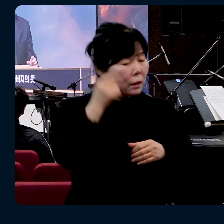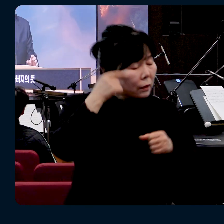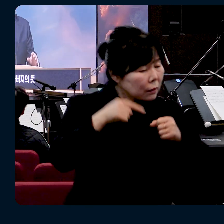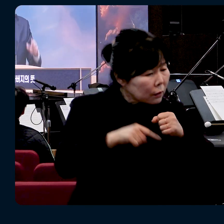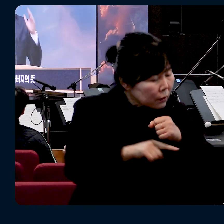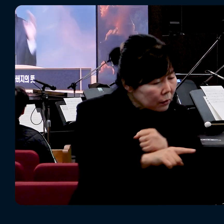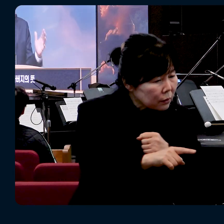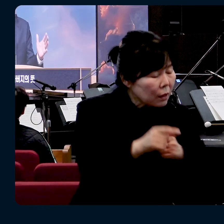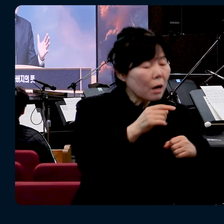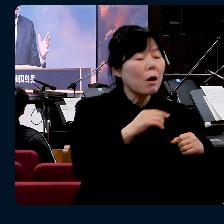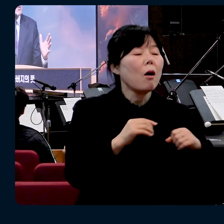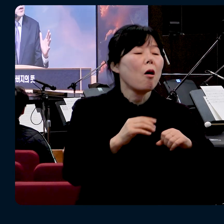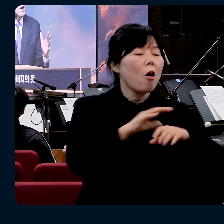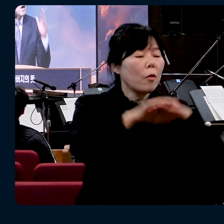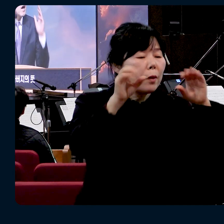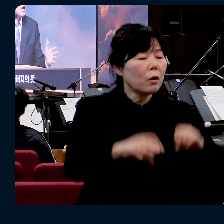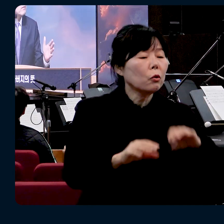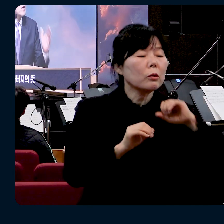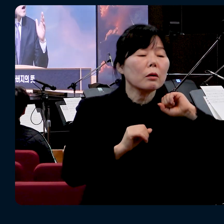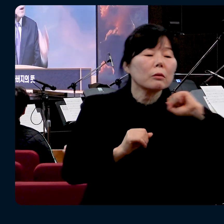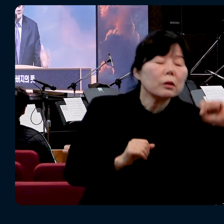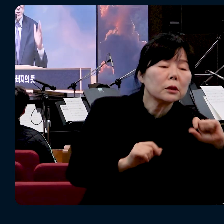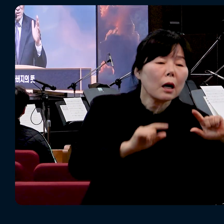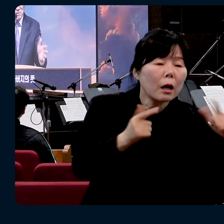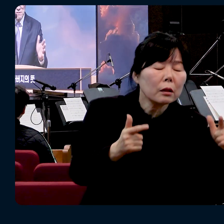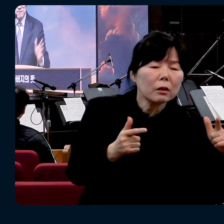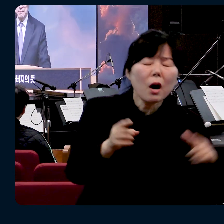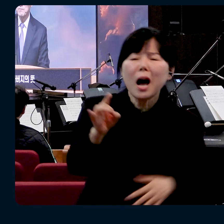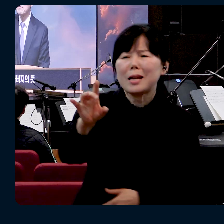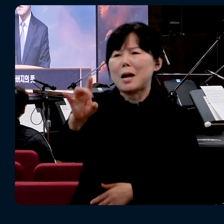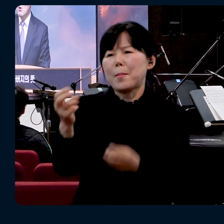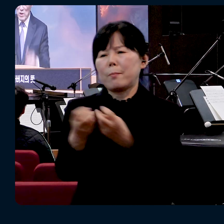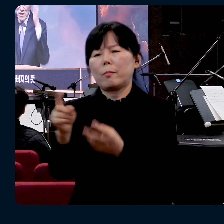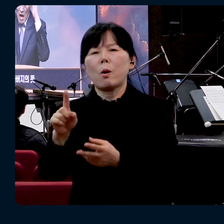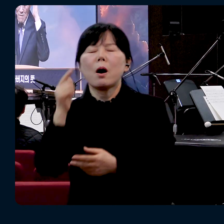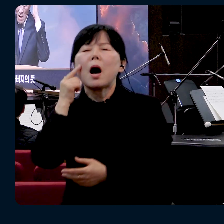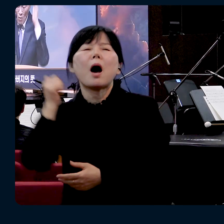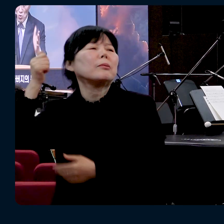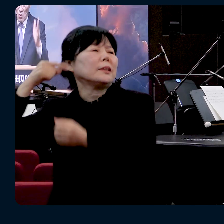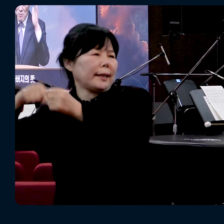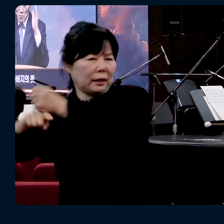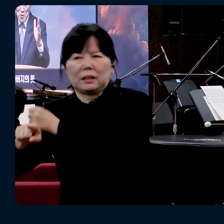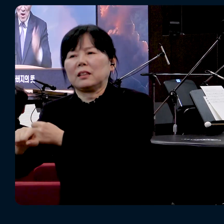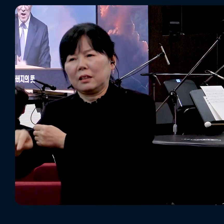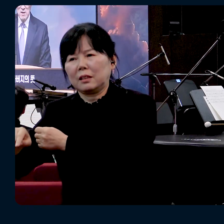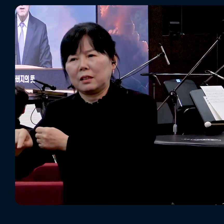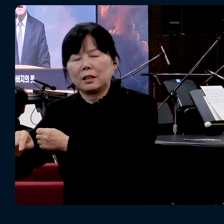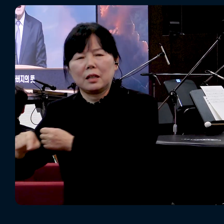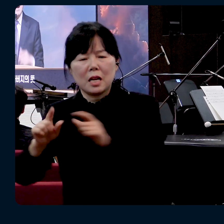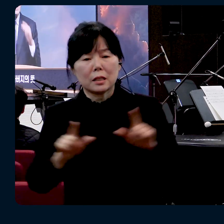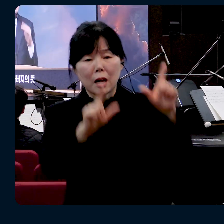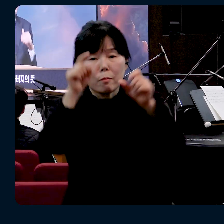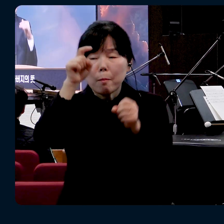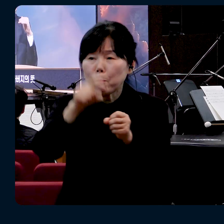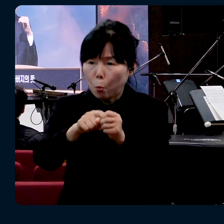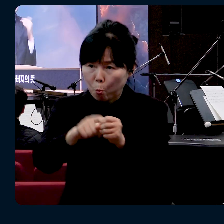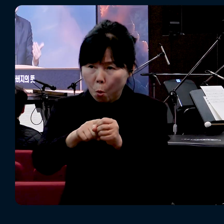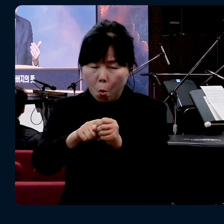뜻을 허탄한 데 두지 않을 수 있는 유일한 것은 바로 뭐냐? 하나님 아버지의 뜻. 우리 삶의 목적과